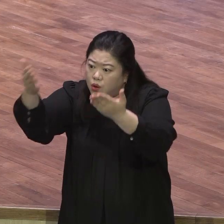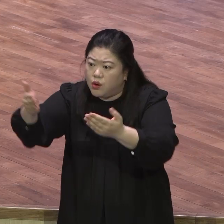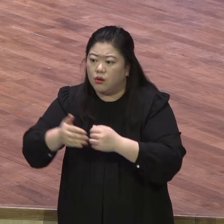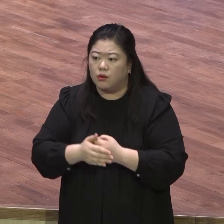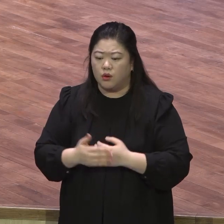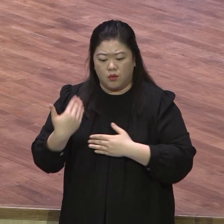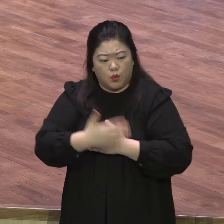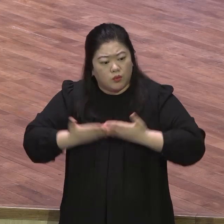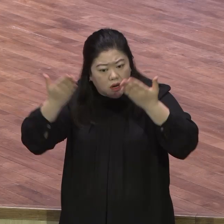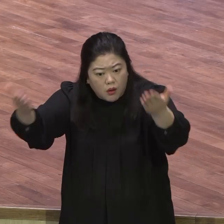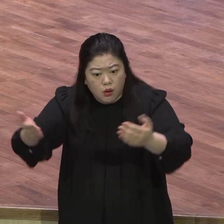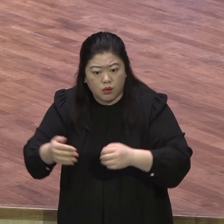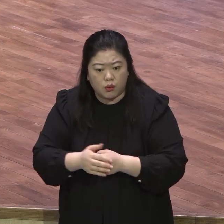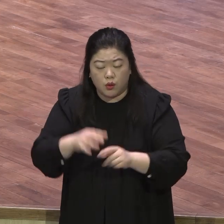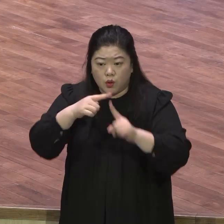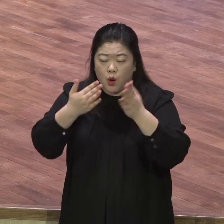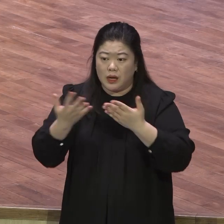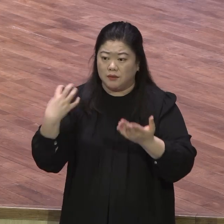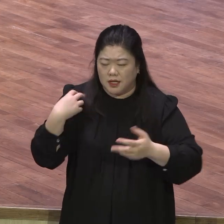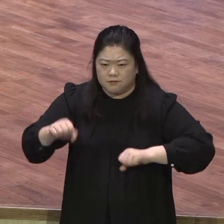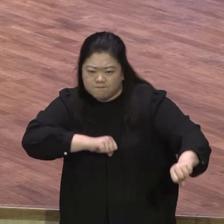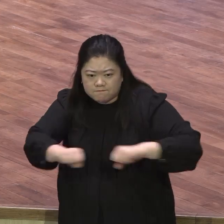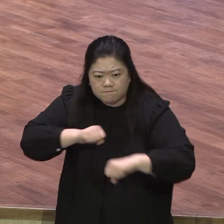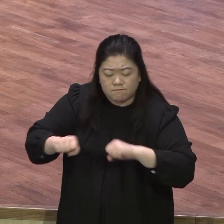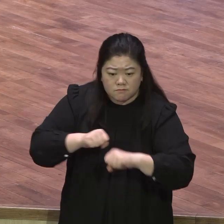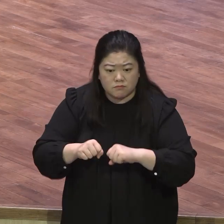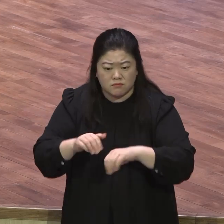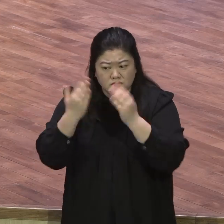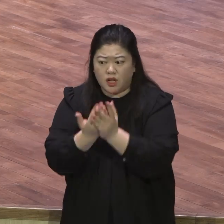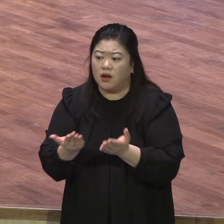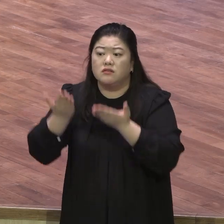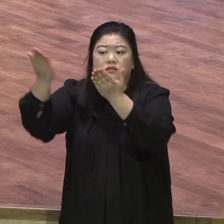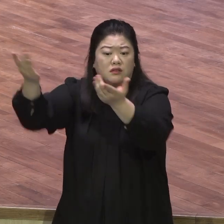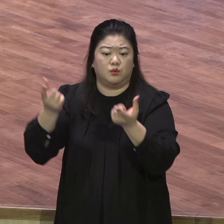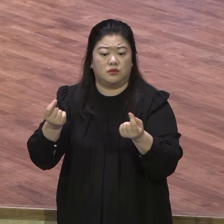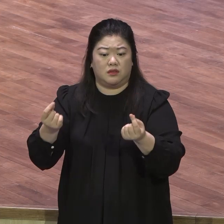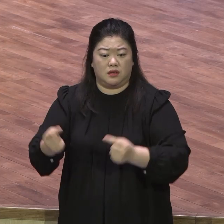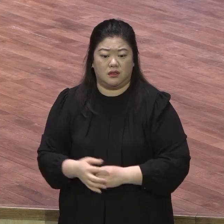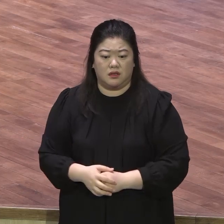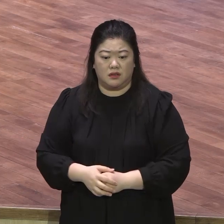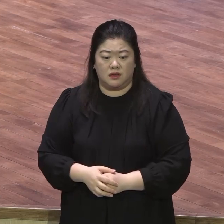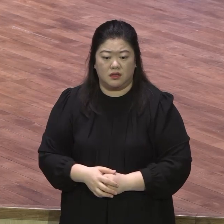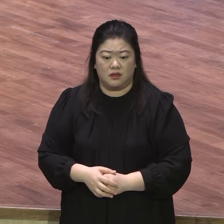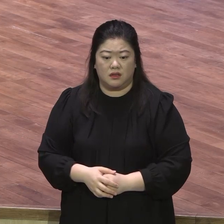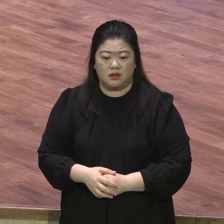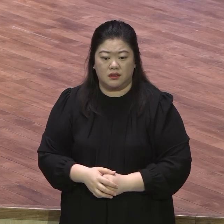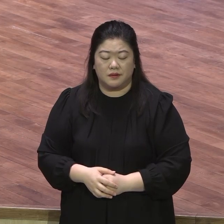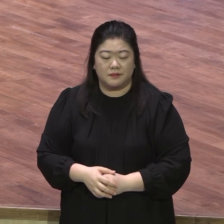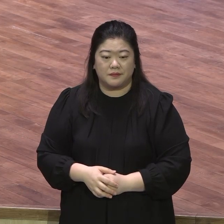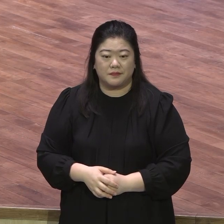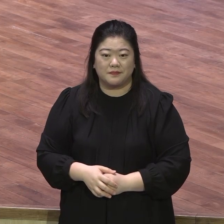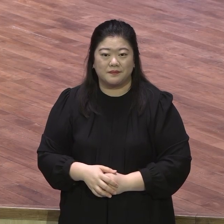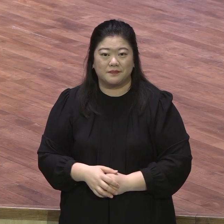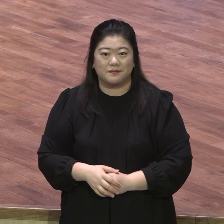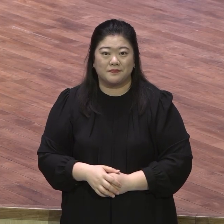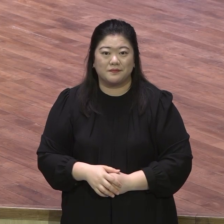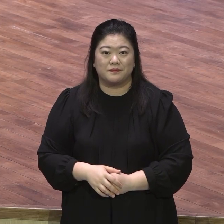성령의 사람은 그래요 전혀 거기에 대해서 무슨 계산이 없어요 주저주저함도 없습니다 저절로 그냥